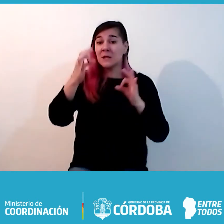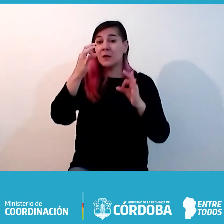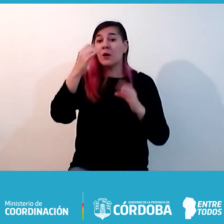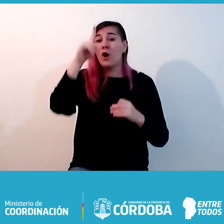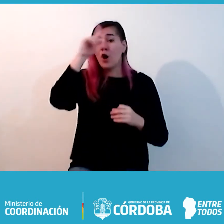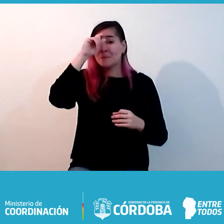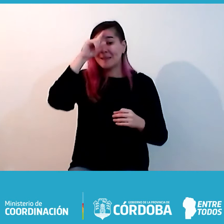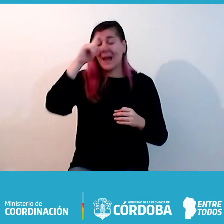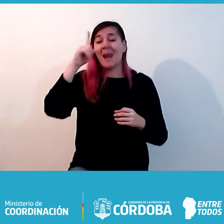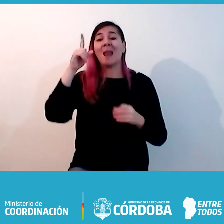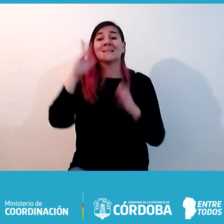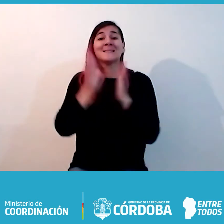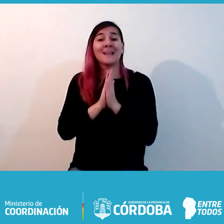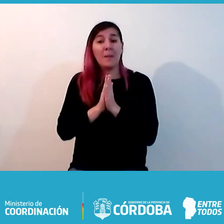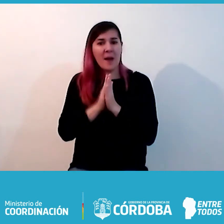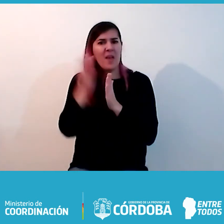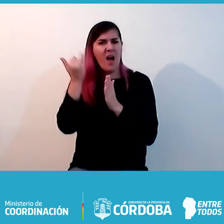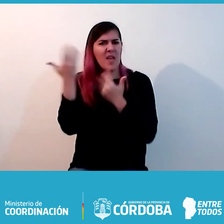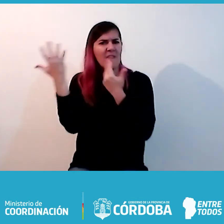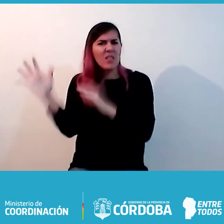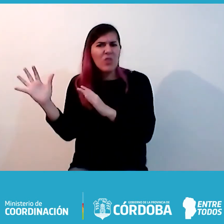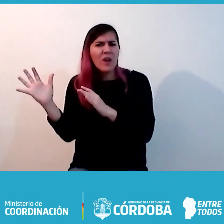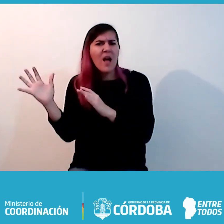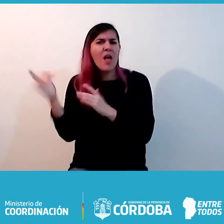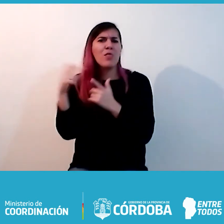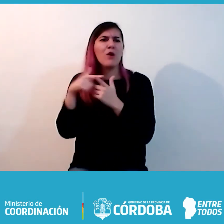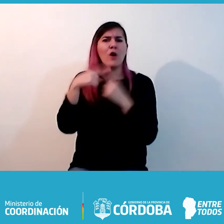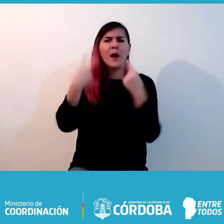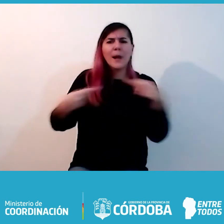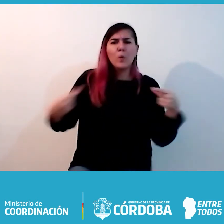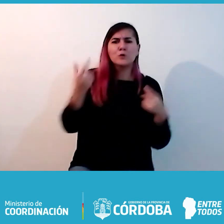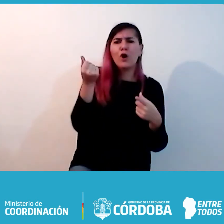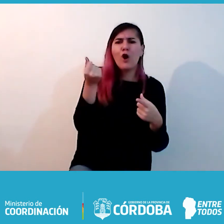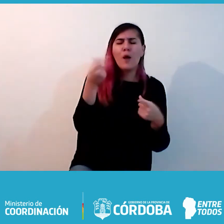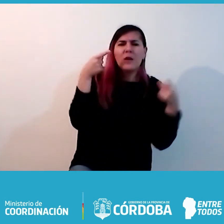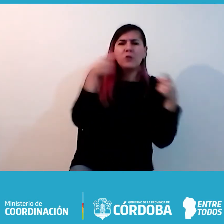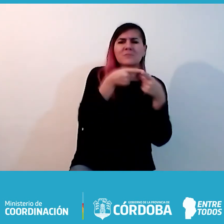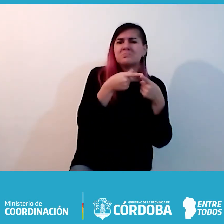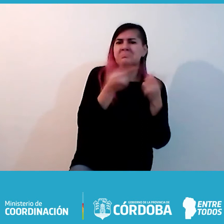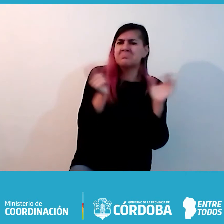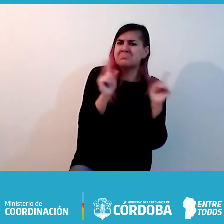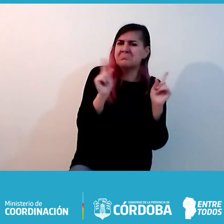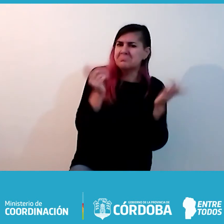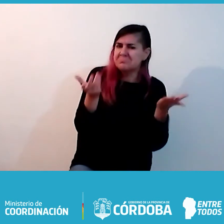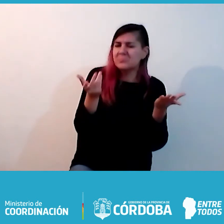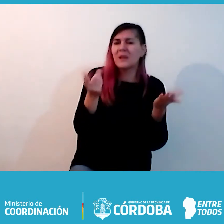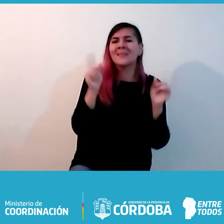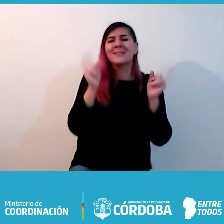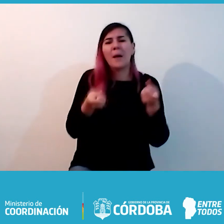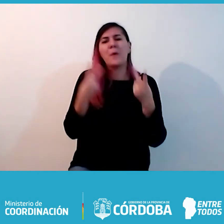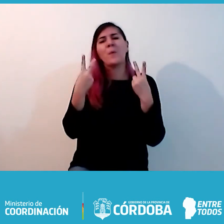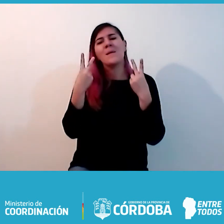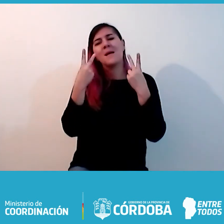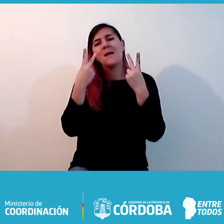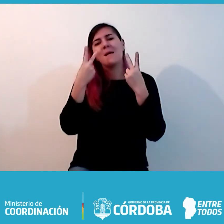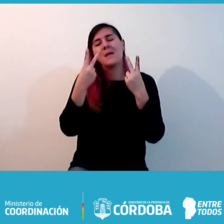tuberculosos, el que se encuentra abandonado, otros recursos económicos que no se destinan a lo que se tiene que volcar. Y se detiene un poco más en su viaje y